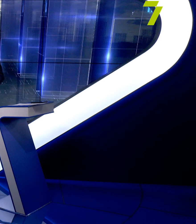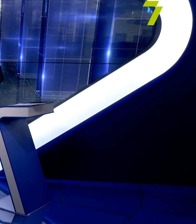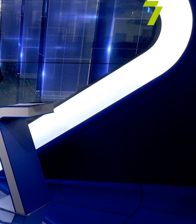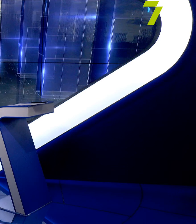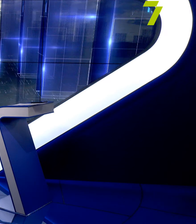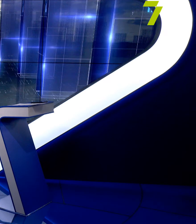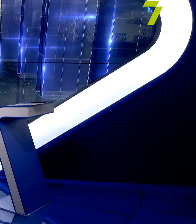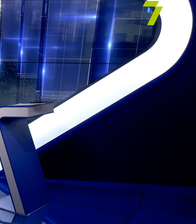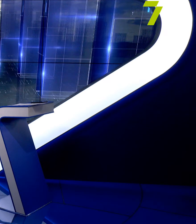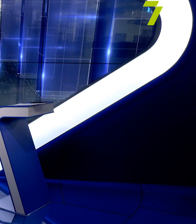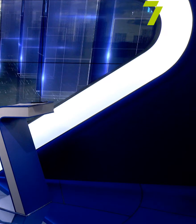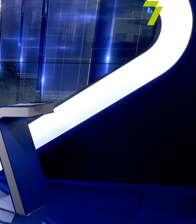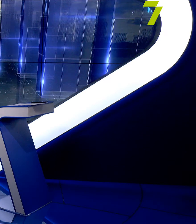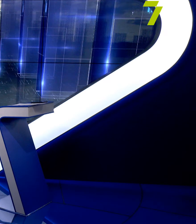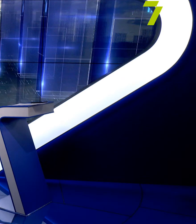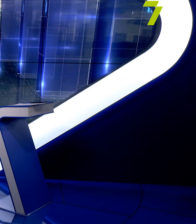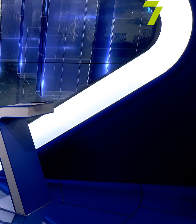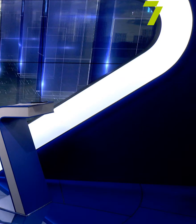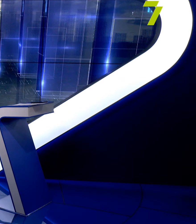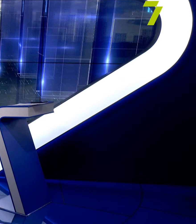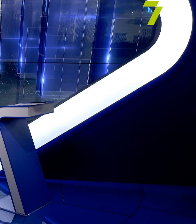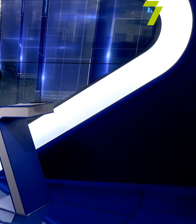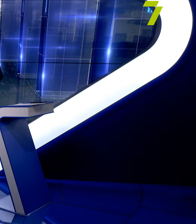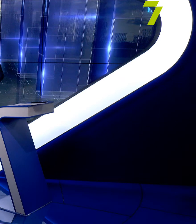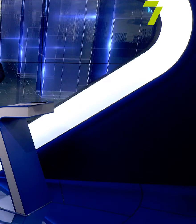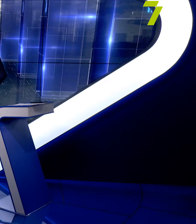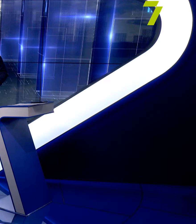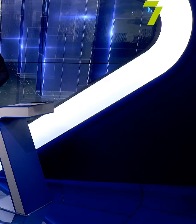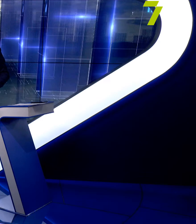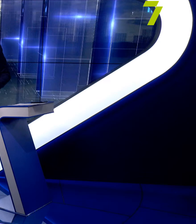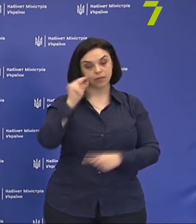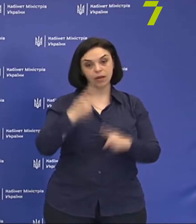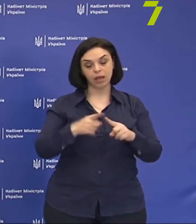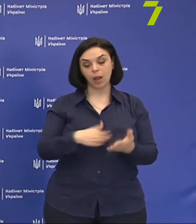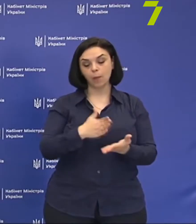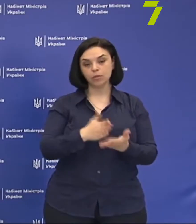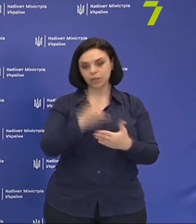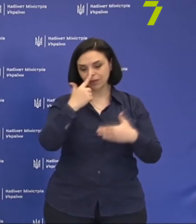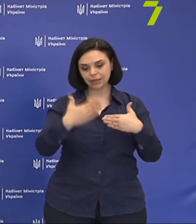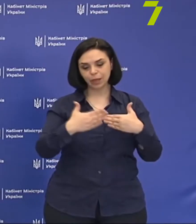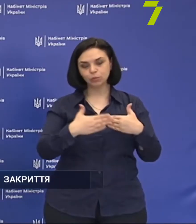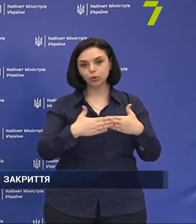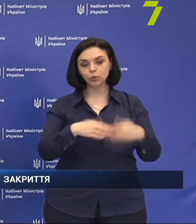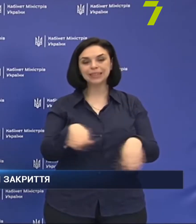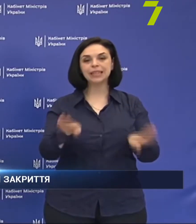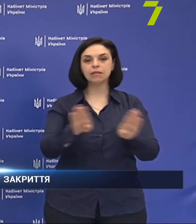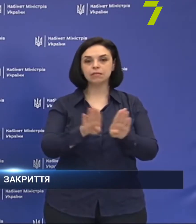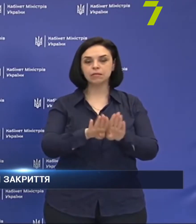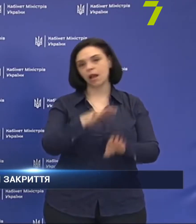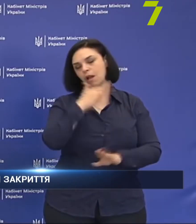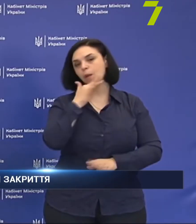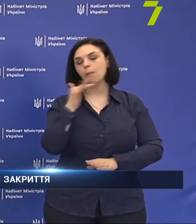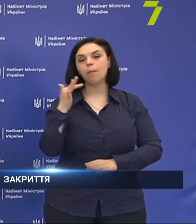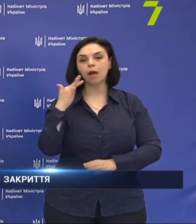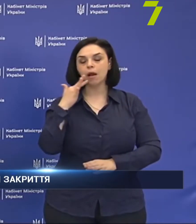898 мільйонів гривень – сума недофінансування психіатричних лікарень в Україні. Про це повідомив міністр охорони здоров'я